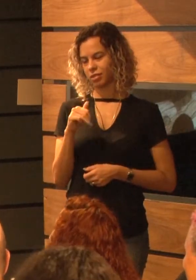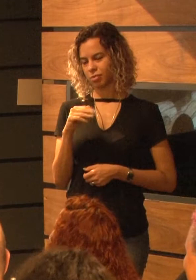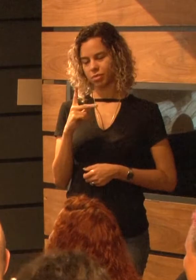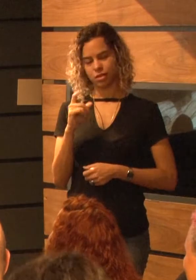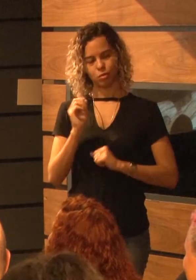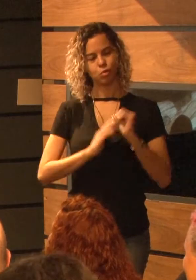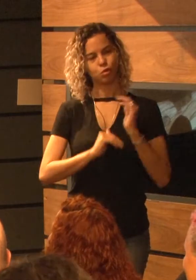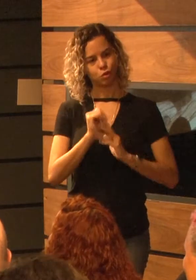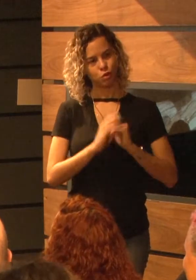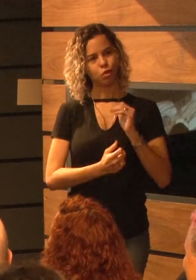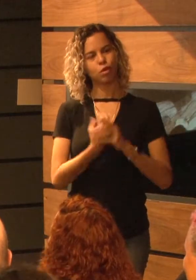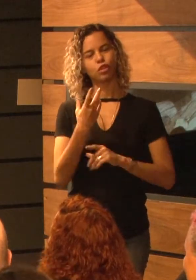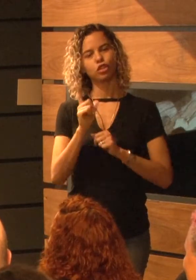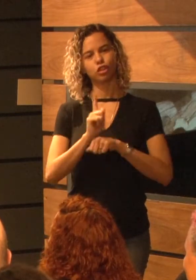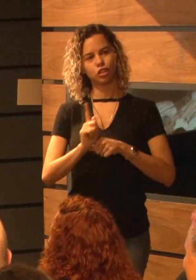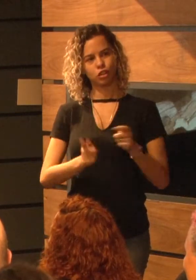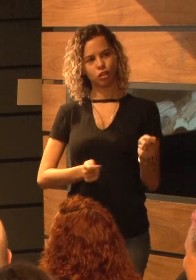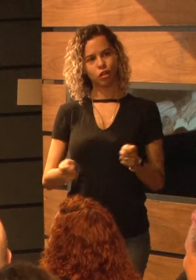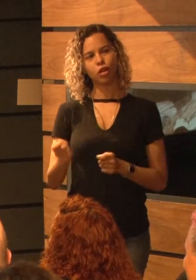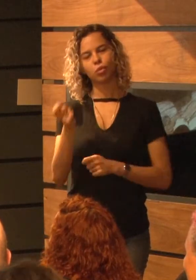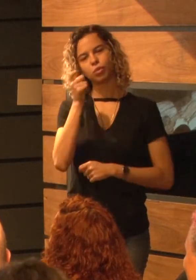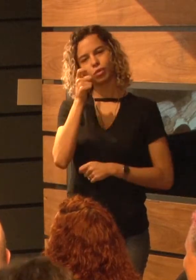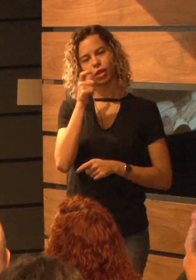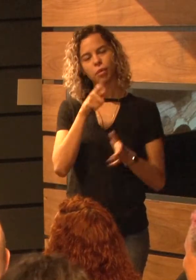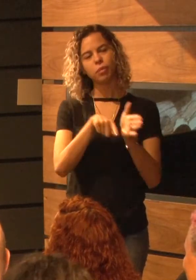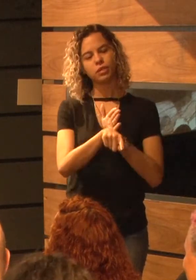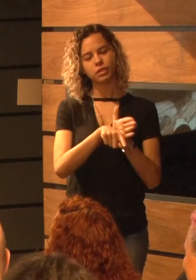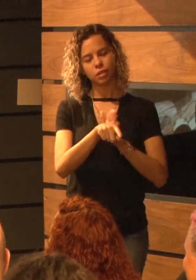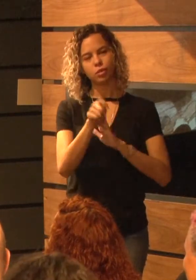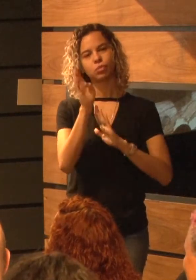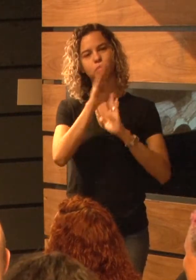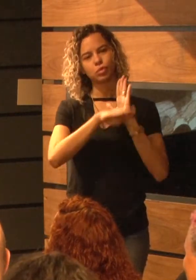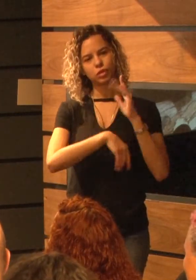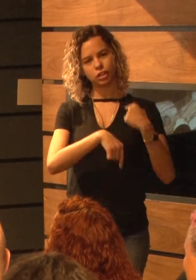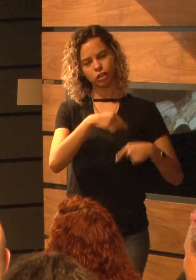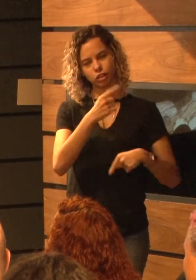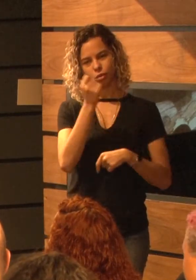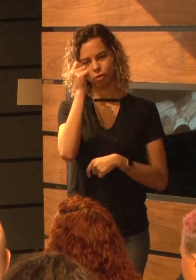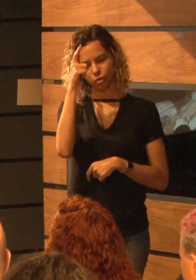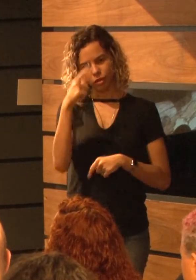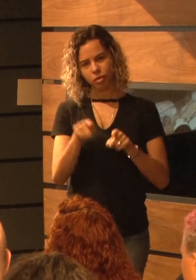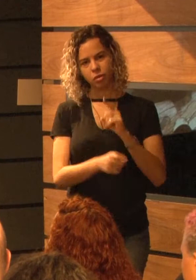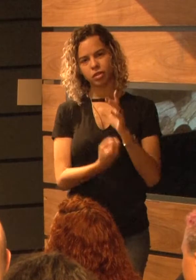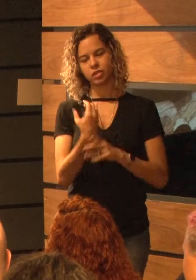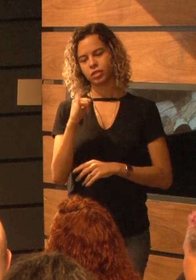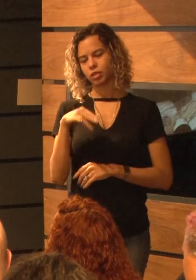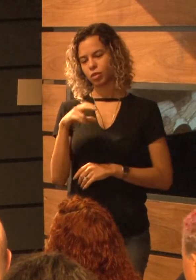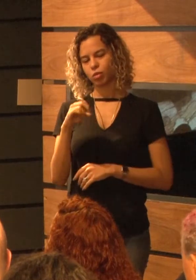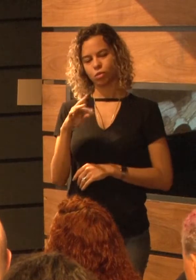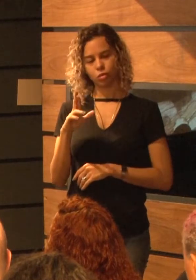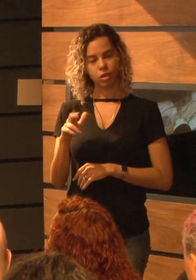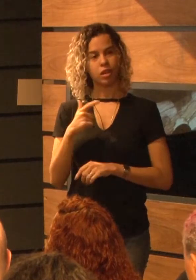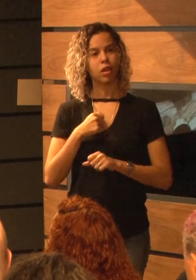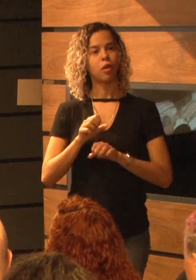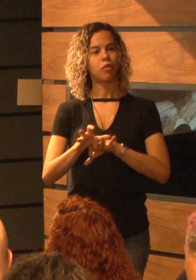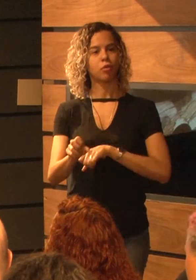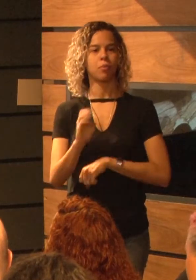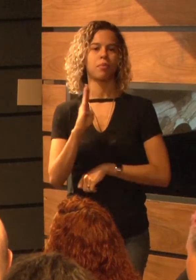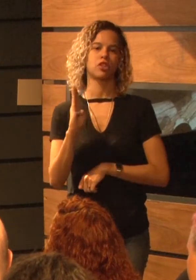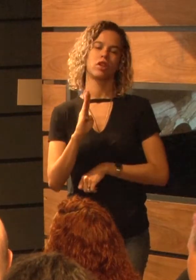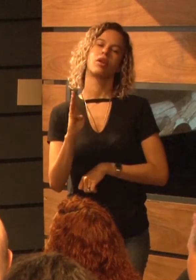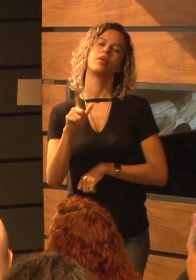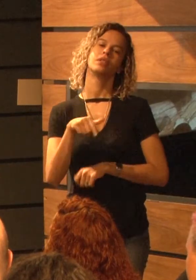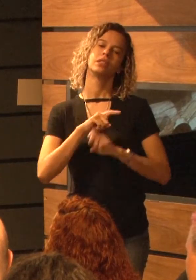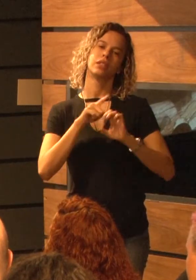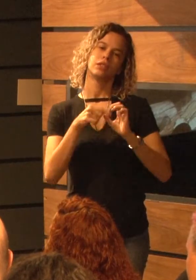produtora e gestora cultural, pesquisadora de políticas culturais e fundadora da Sincultura. Sou bacharela em ciências sociais e mestre em